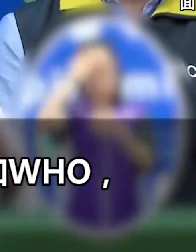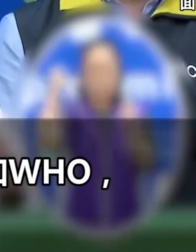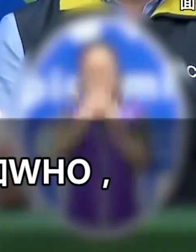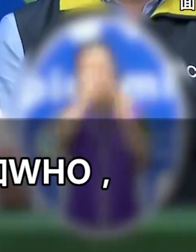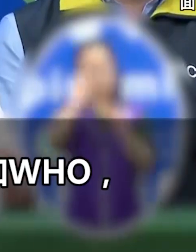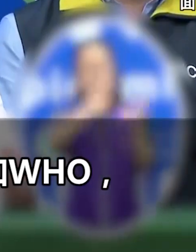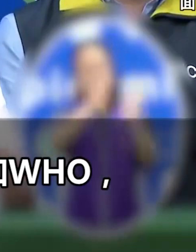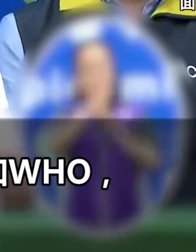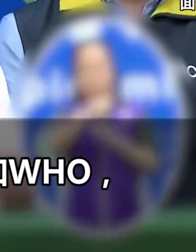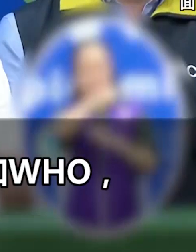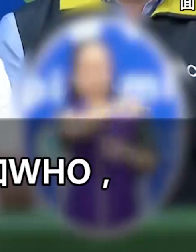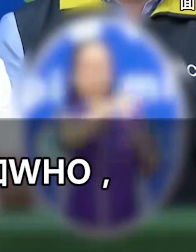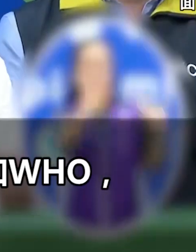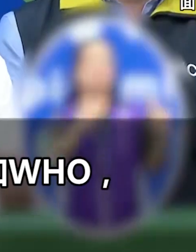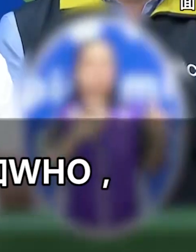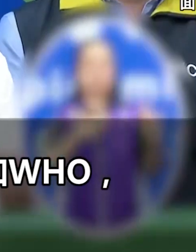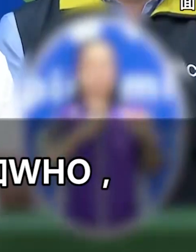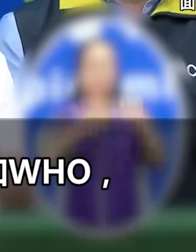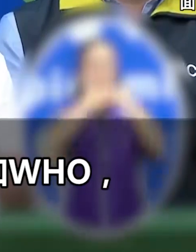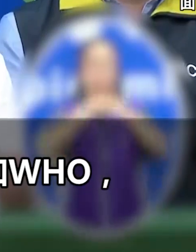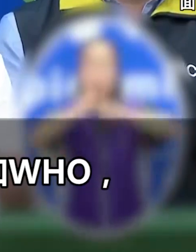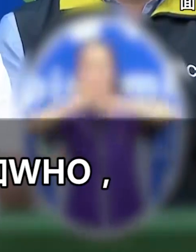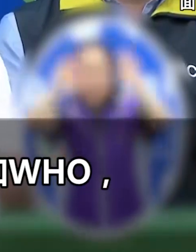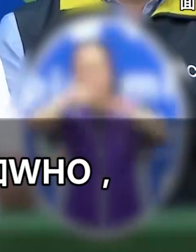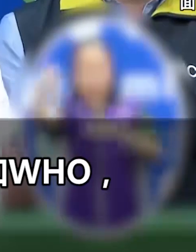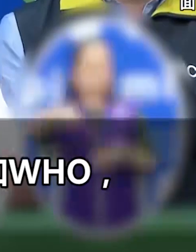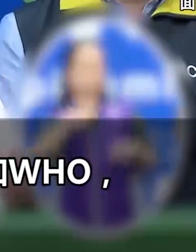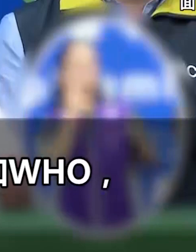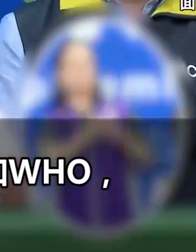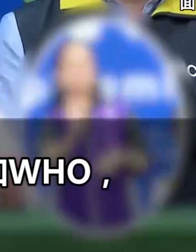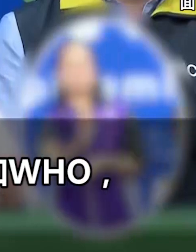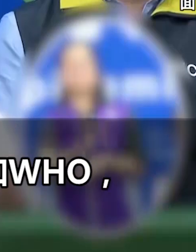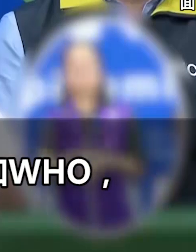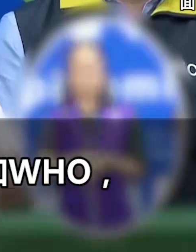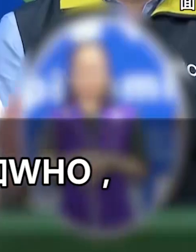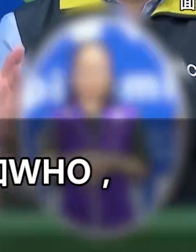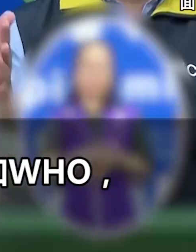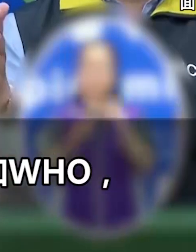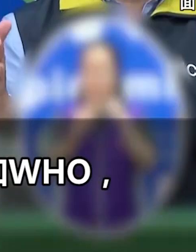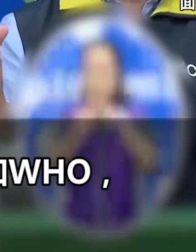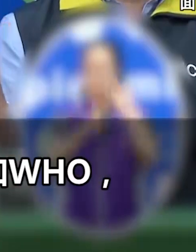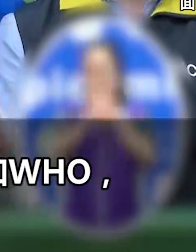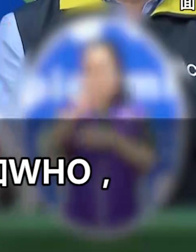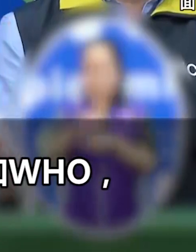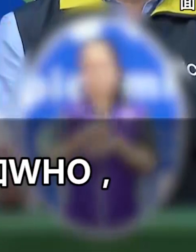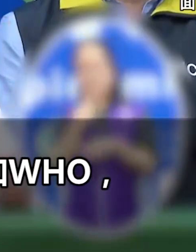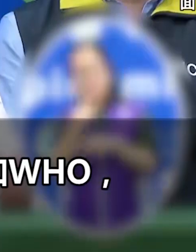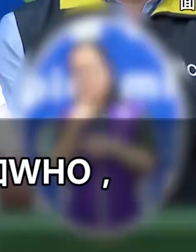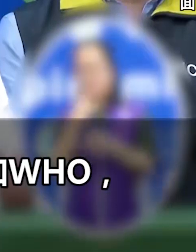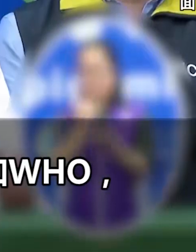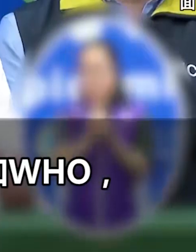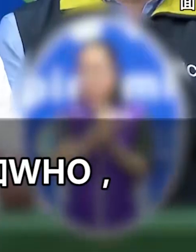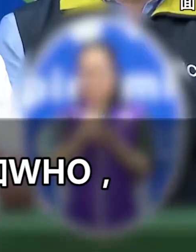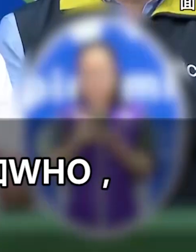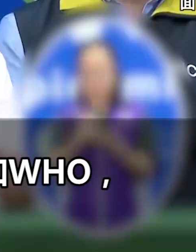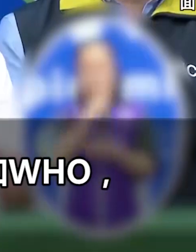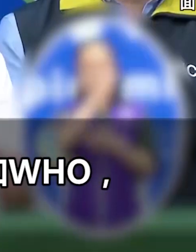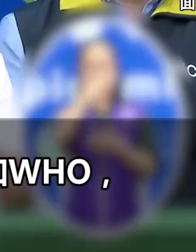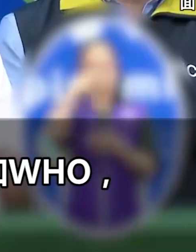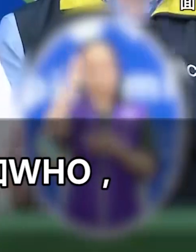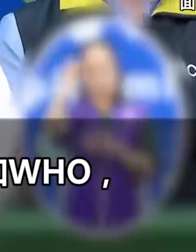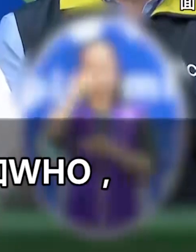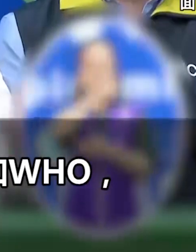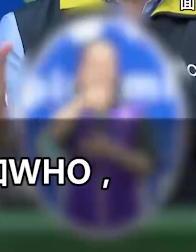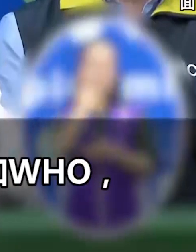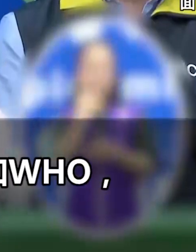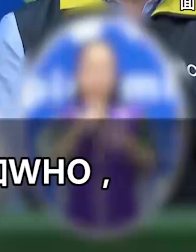讲的大家都不相信了。那另外一个有资格来预测的是 WHO 了，